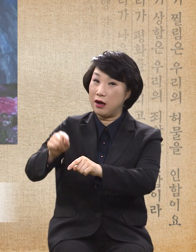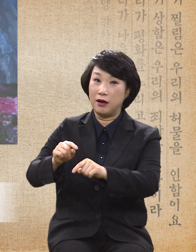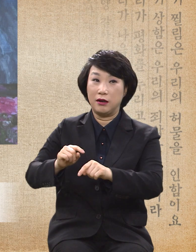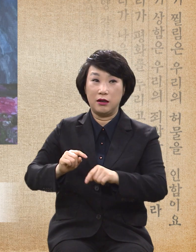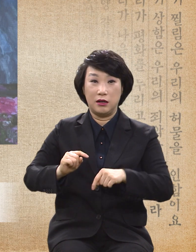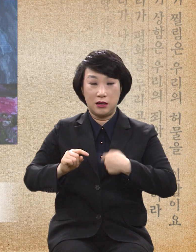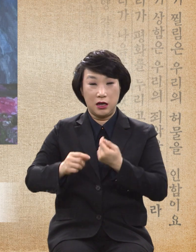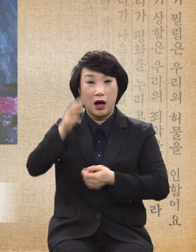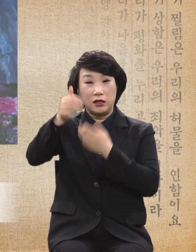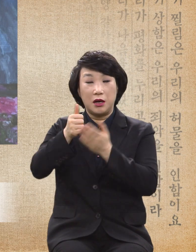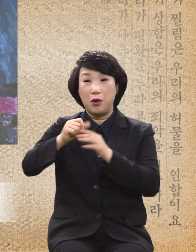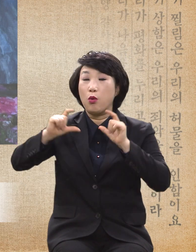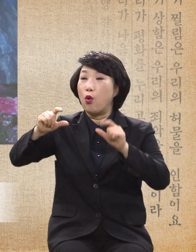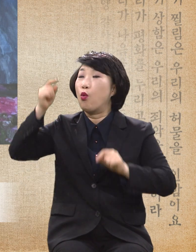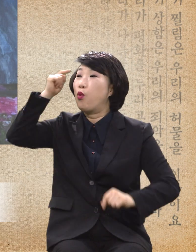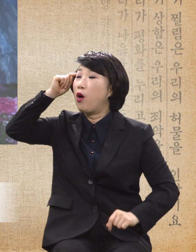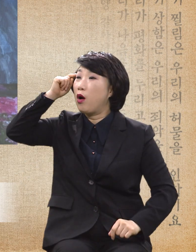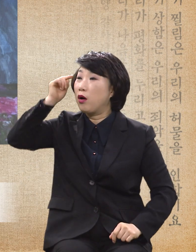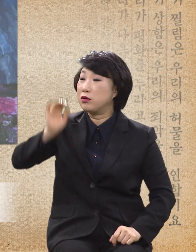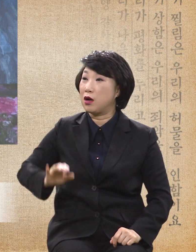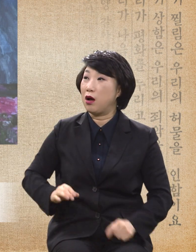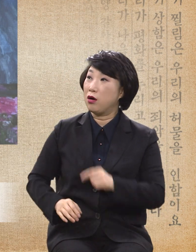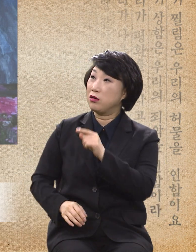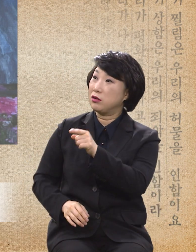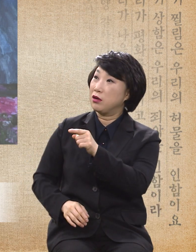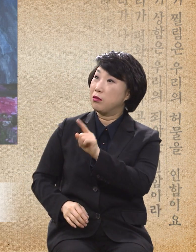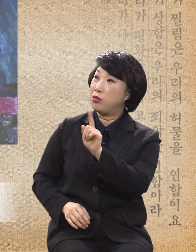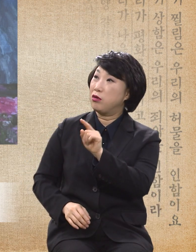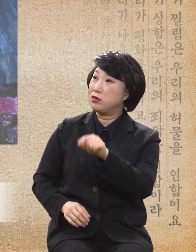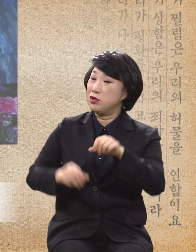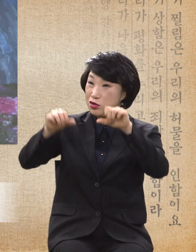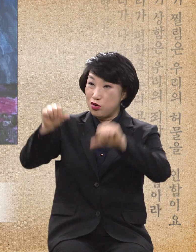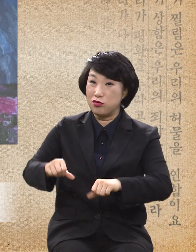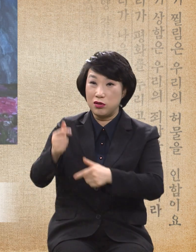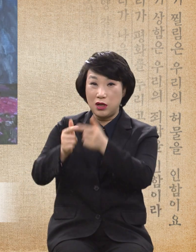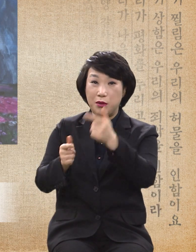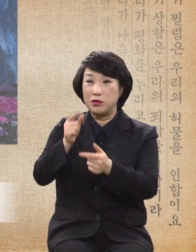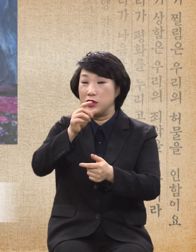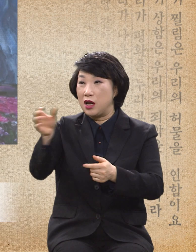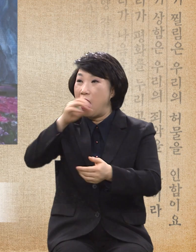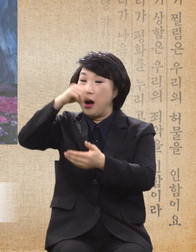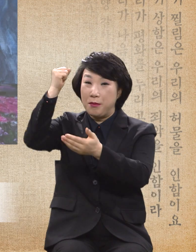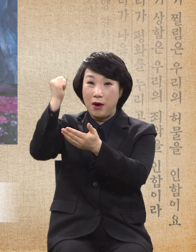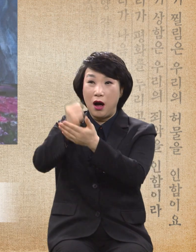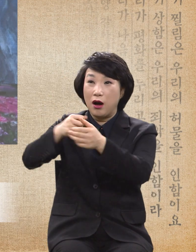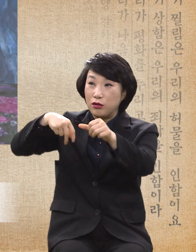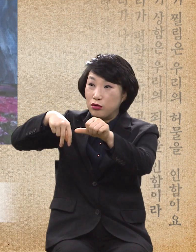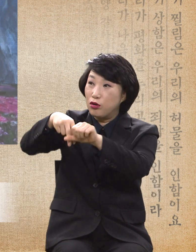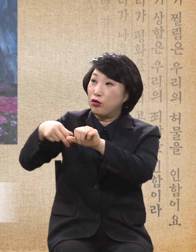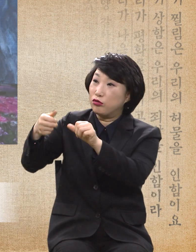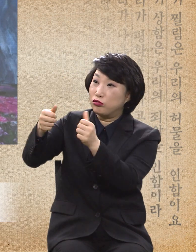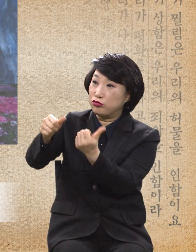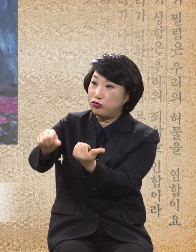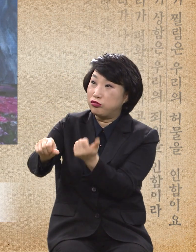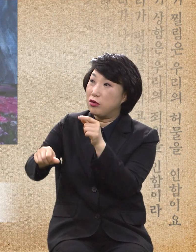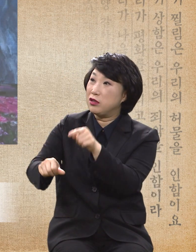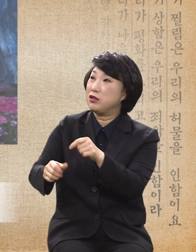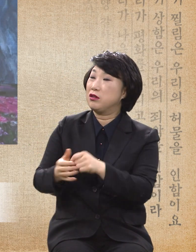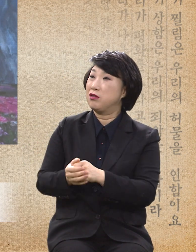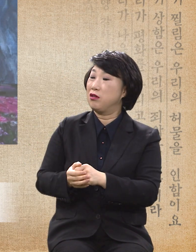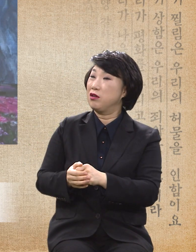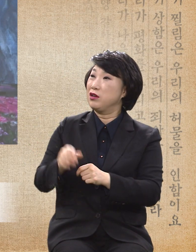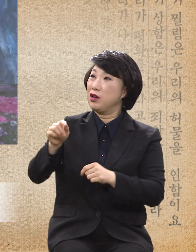자기가 하나님이라 말아요. 저렇게 주주에 나무 십자가에 매달려 죽은